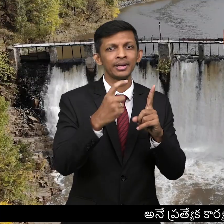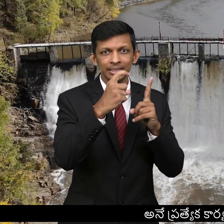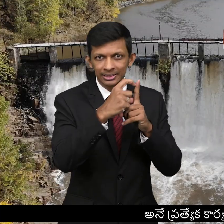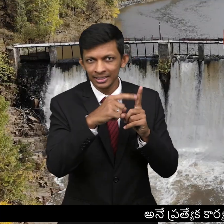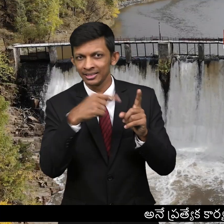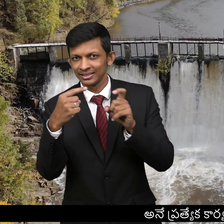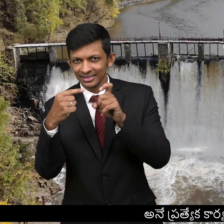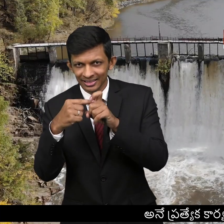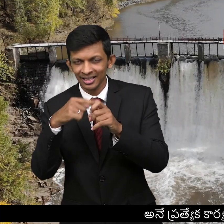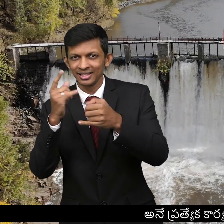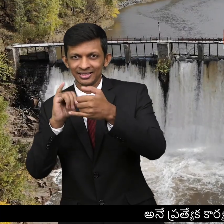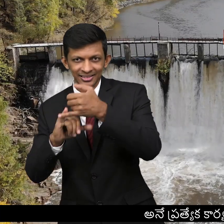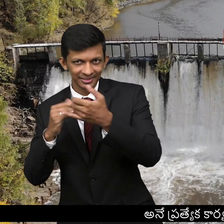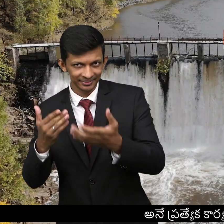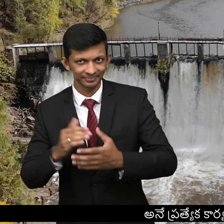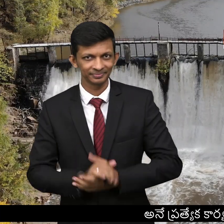ప్రారంభించింది.